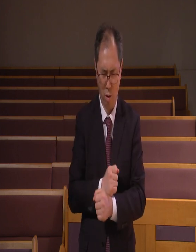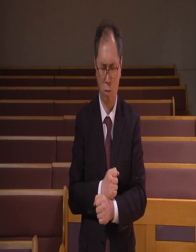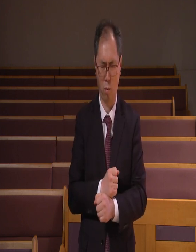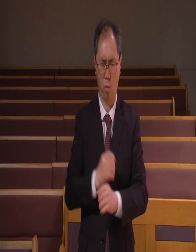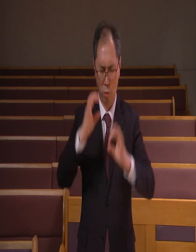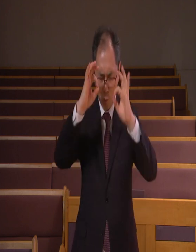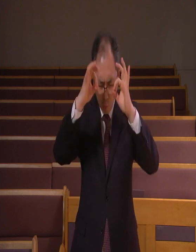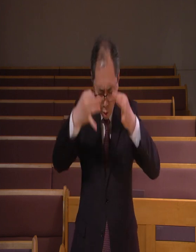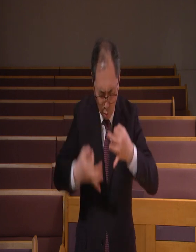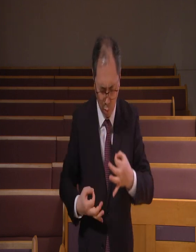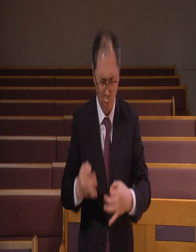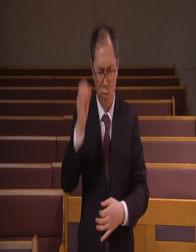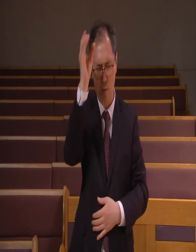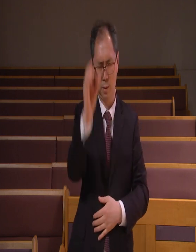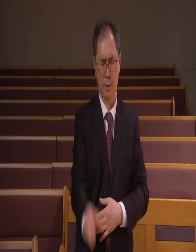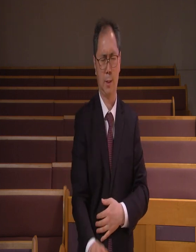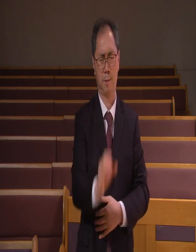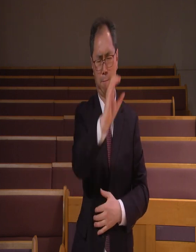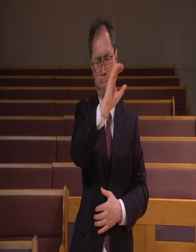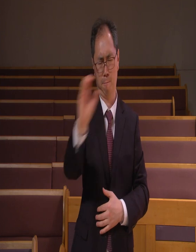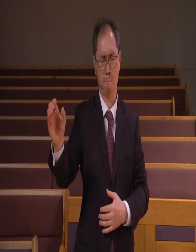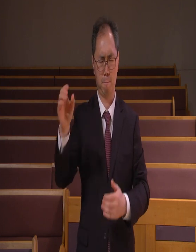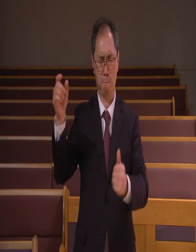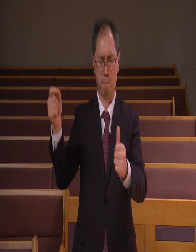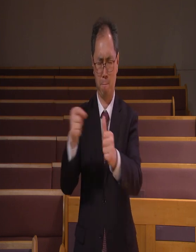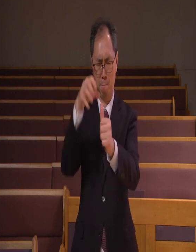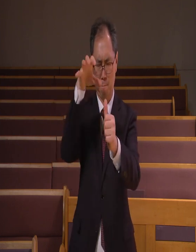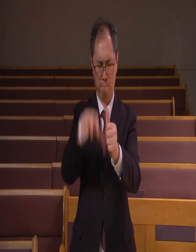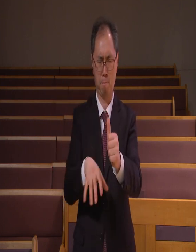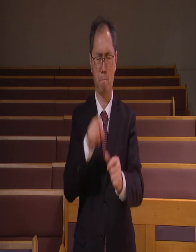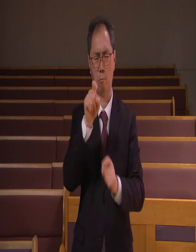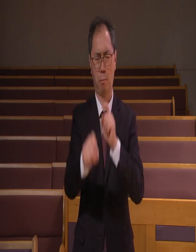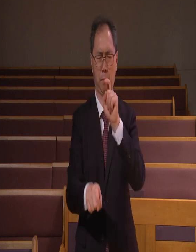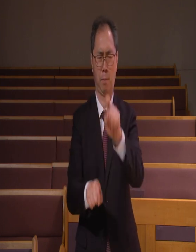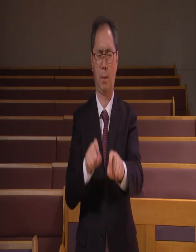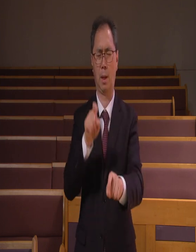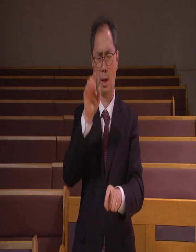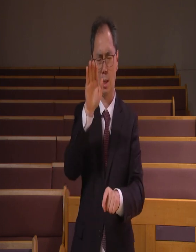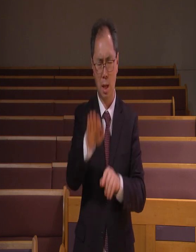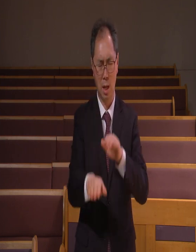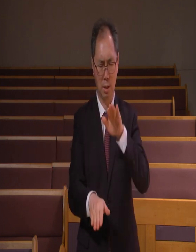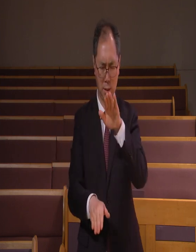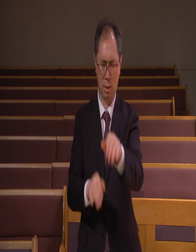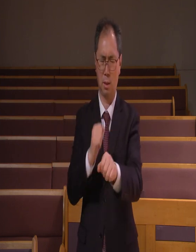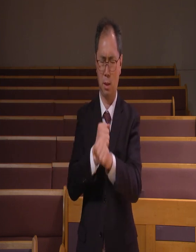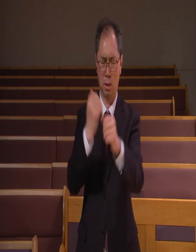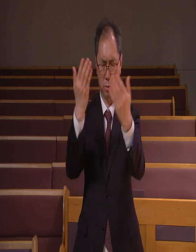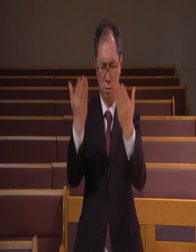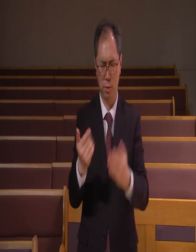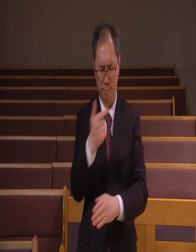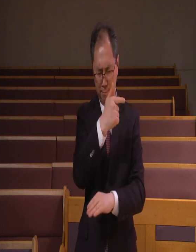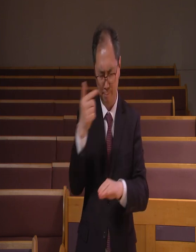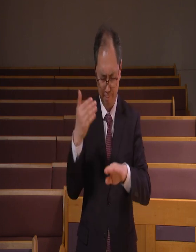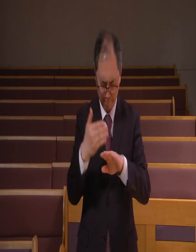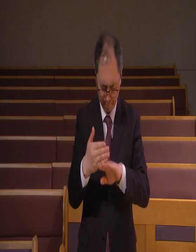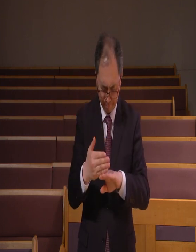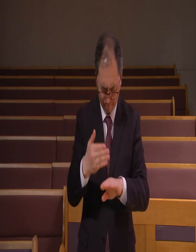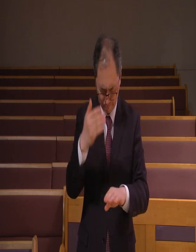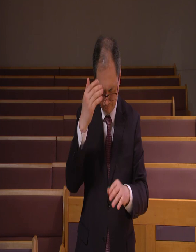회개하고 참회하며 십자가 앞에 가까이 나아가게 해주셔서